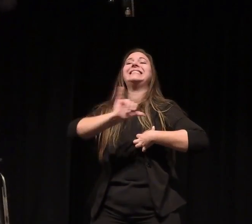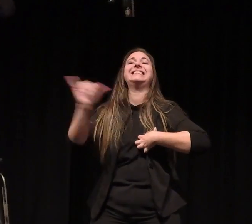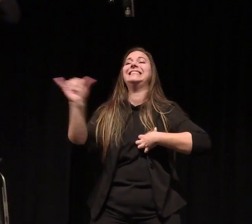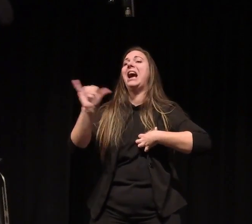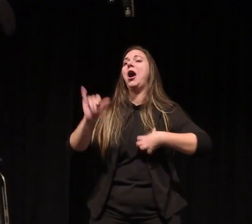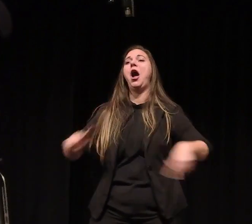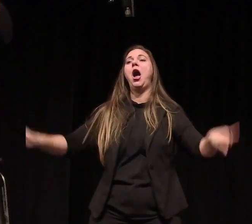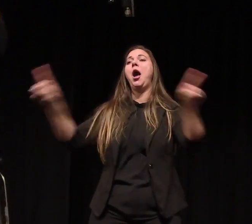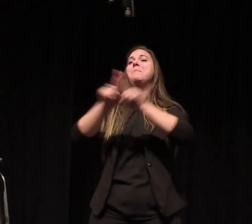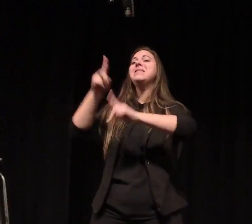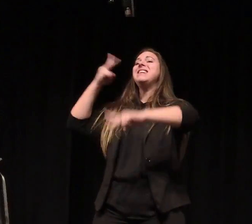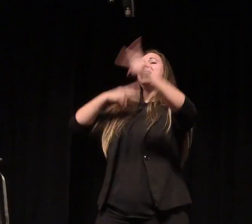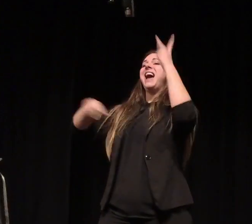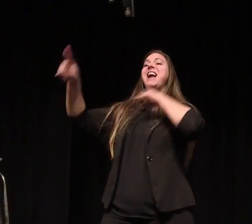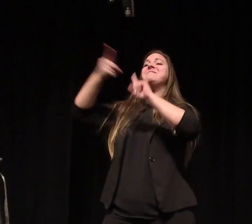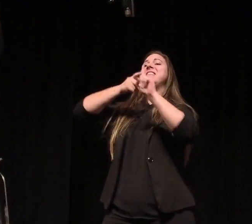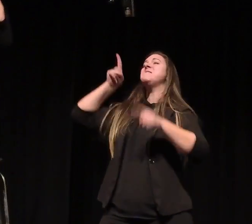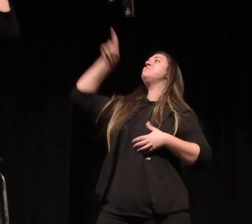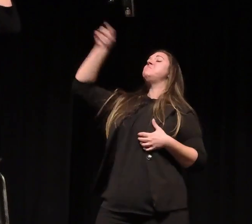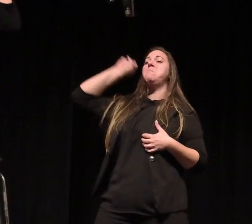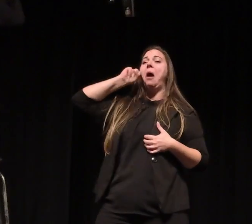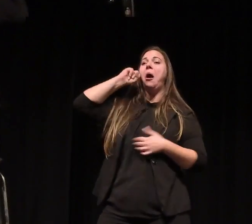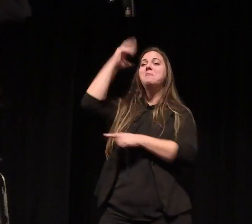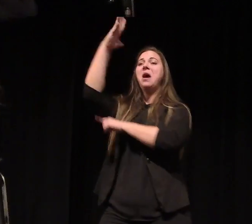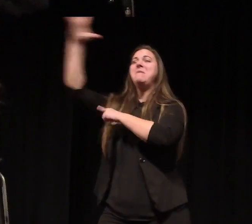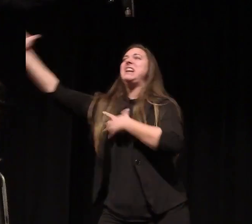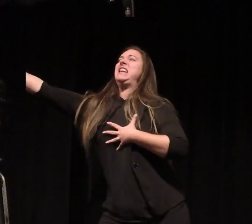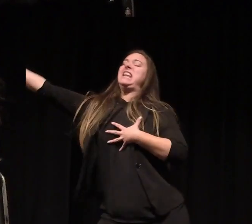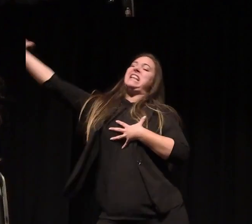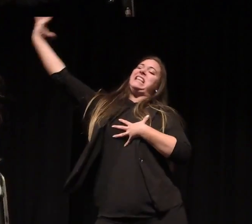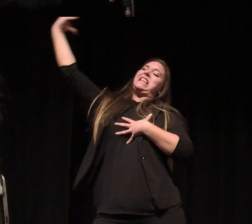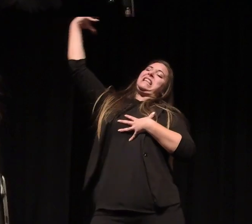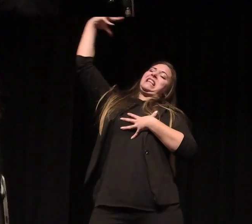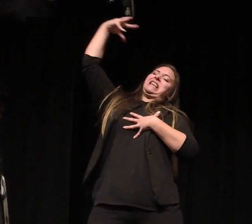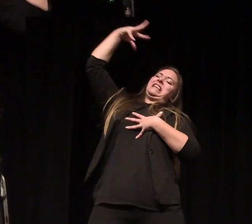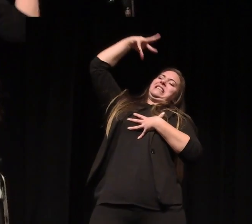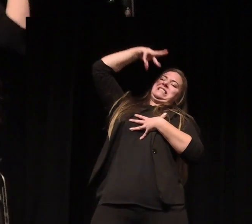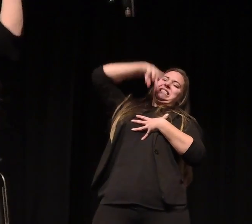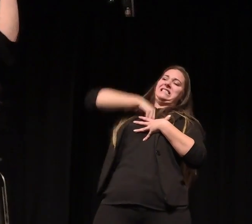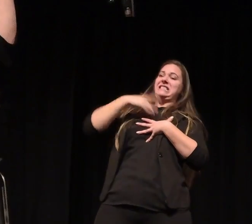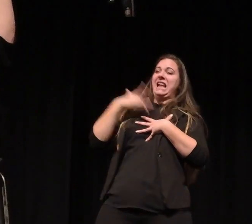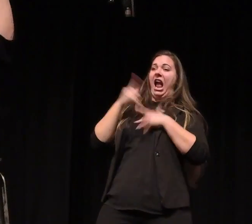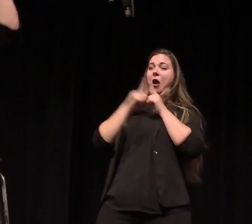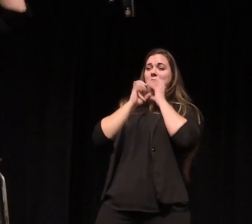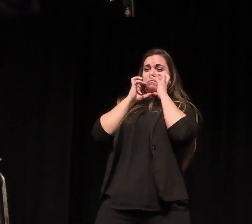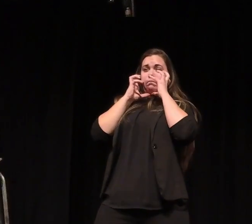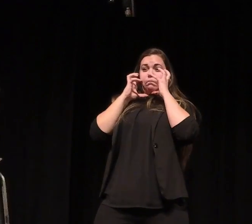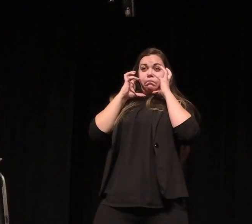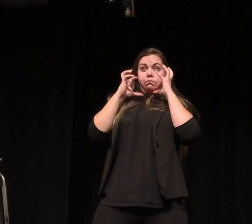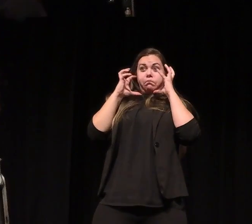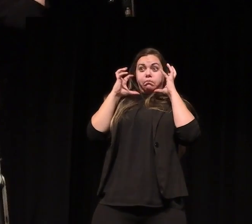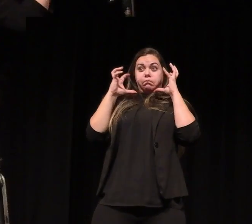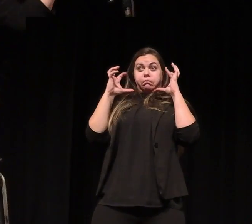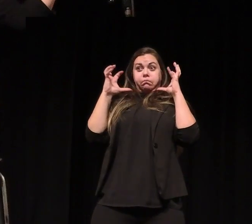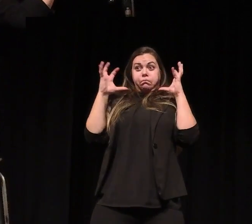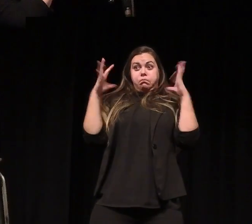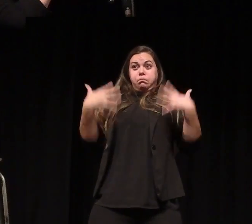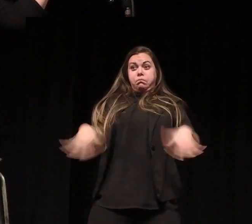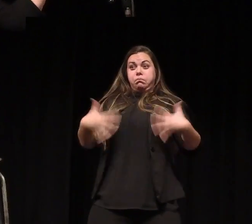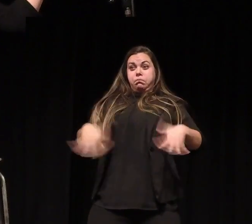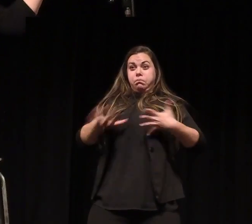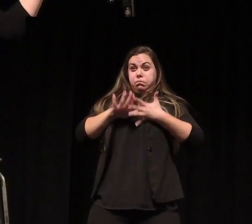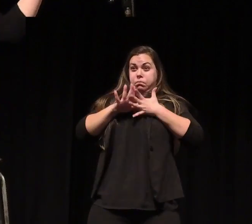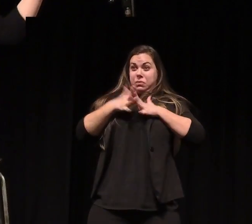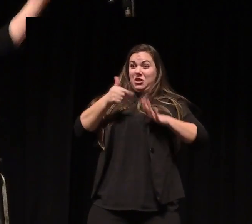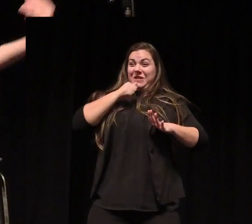était dans le corps du petit Marc-André, là, au point que sa tête commençait à se transformer. Ses oreilles sont rendues